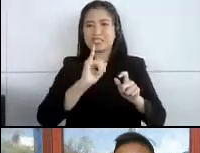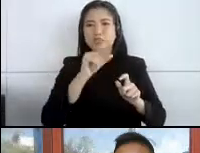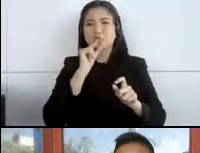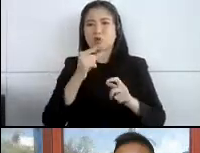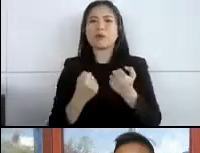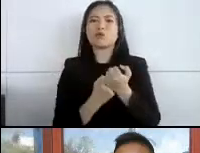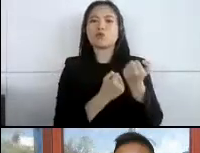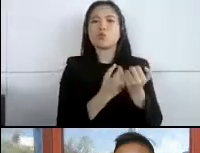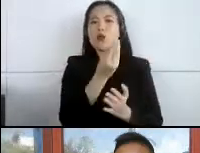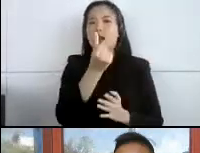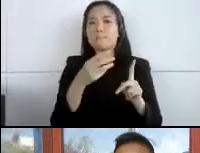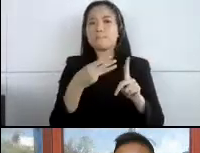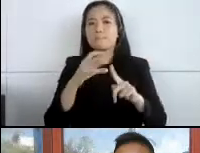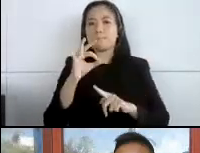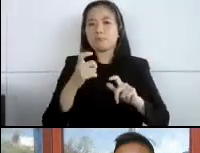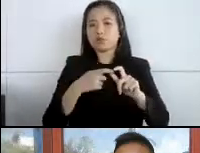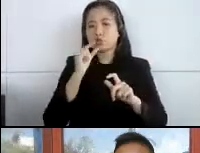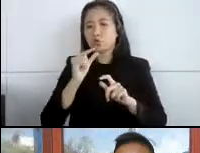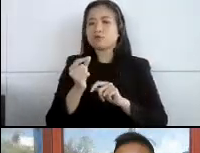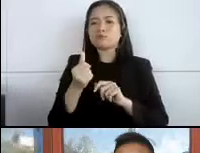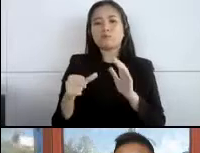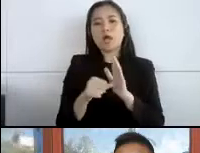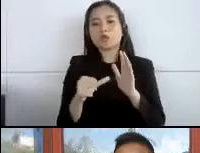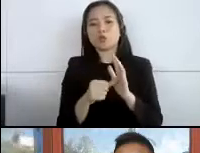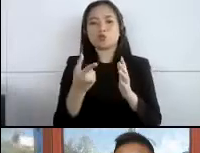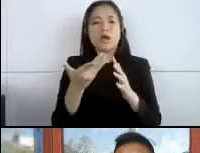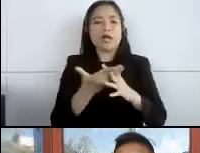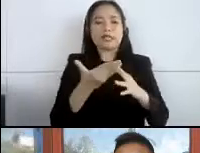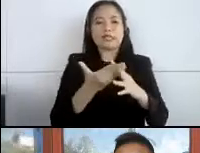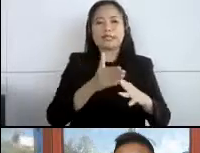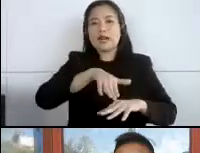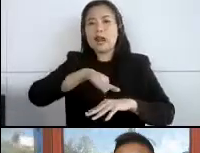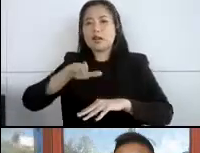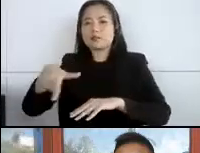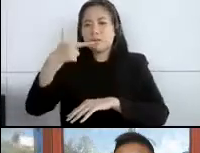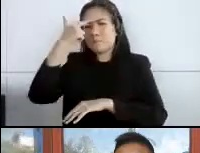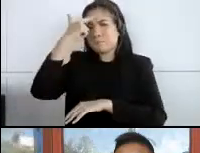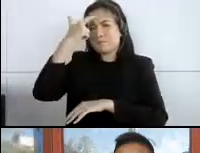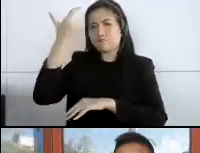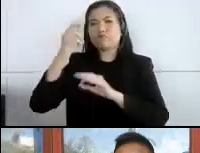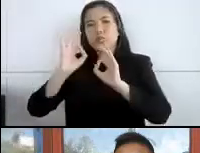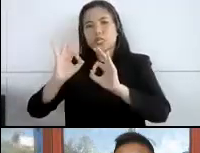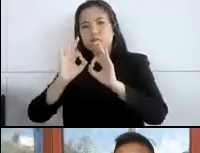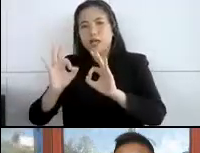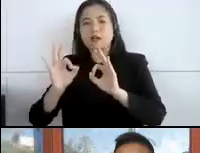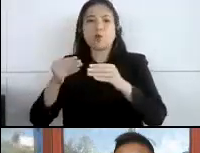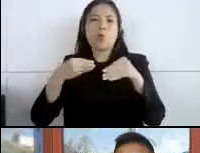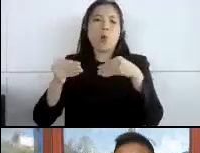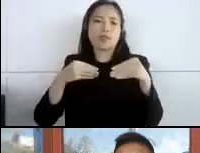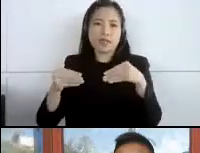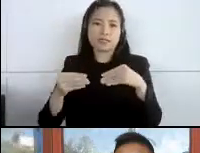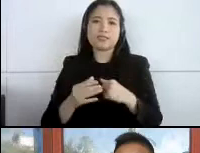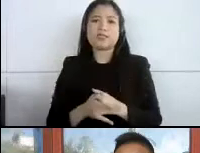untuk pemenuhan hak anak berupa akses yang luas dan pendidikan yang berkualitas. Dan sampai saat ini, petisi ini